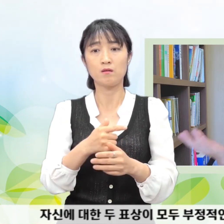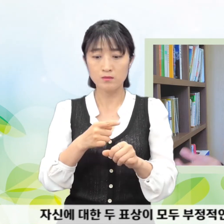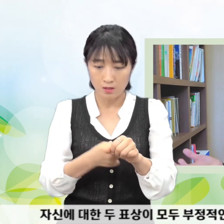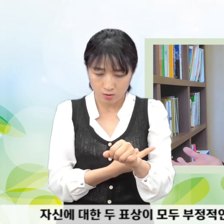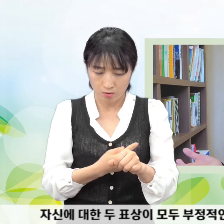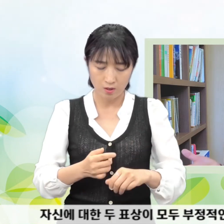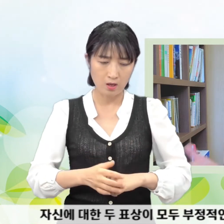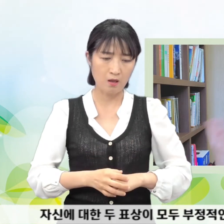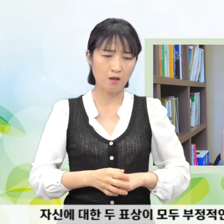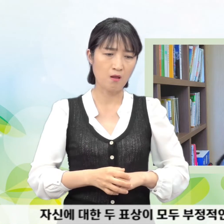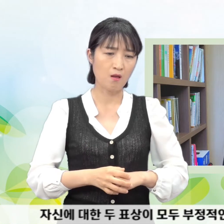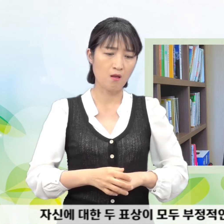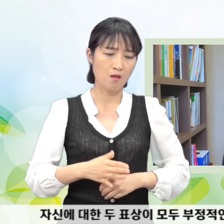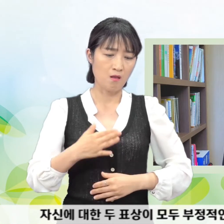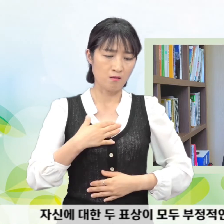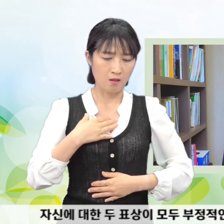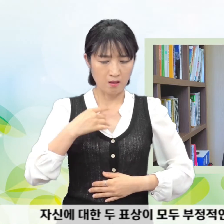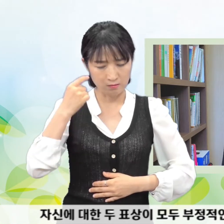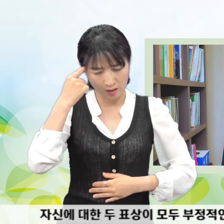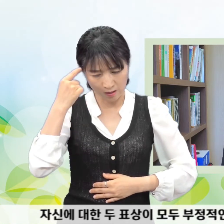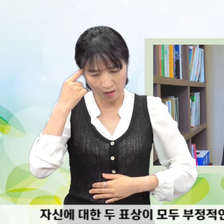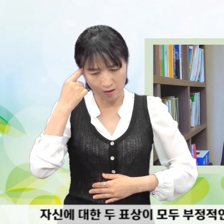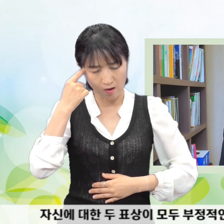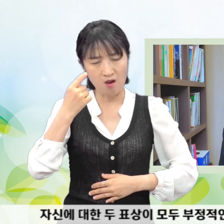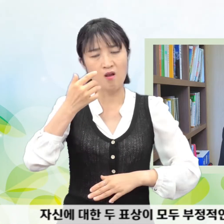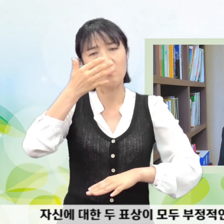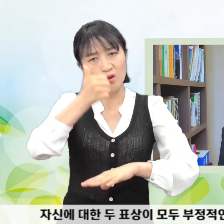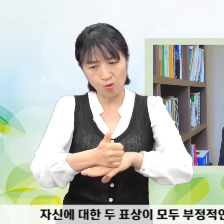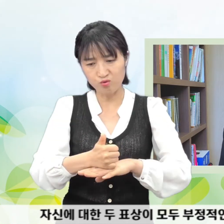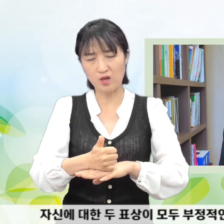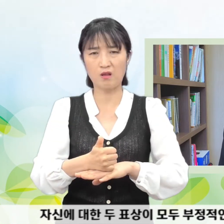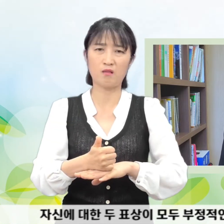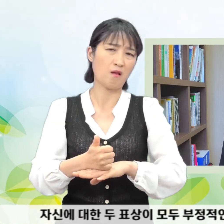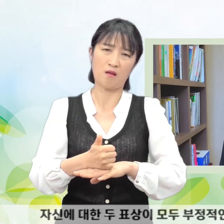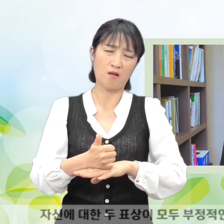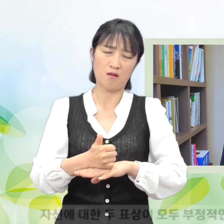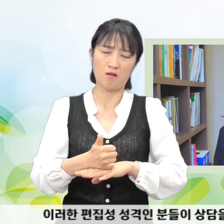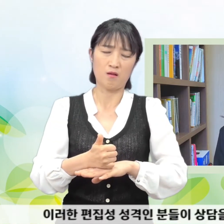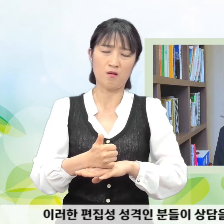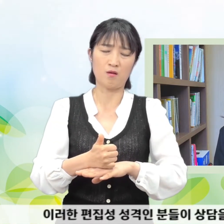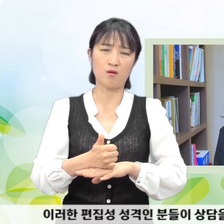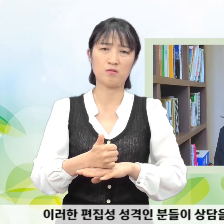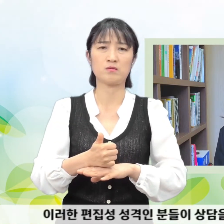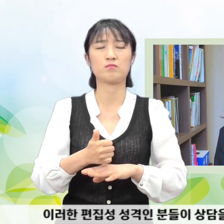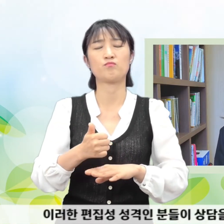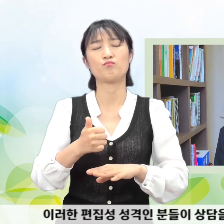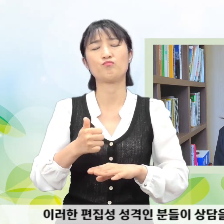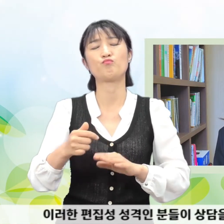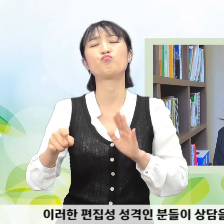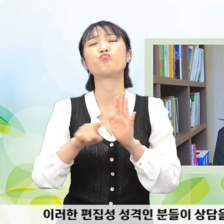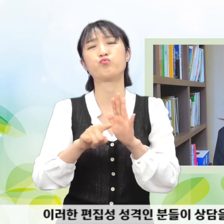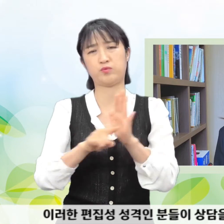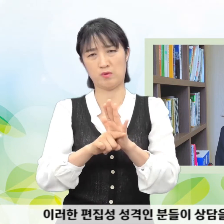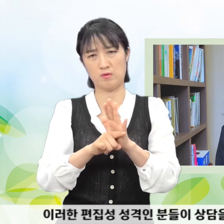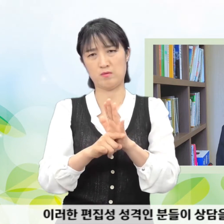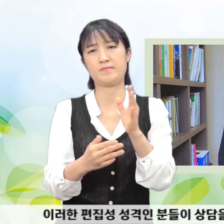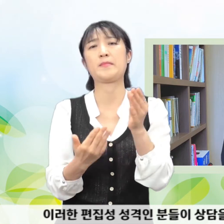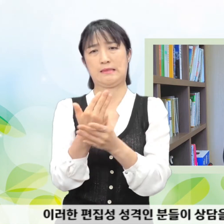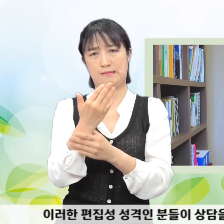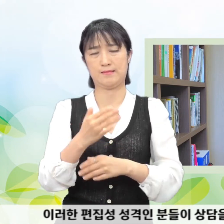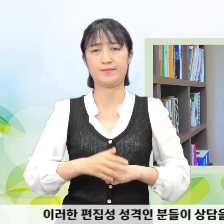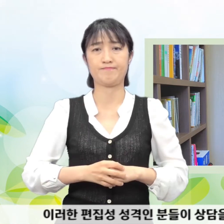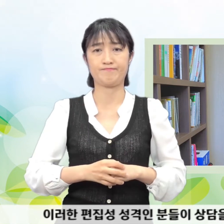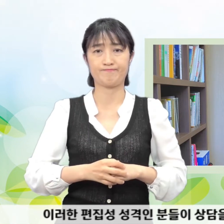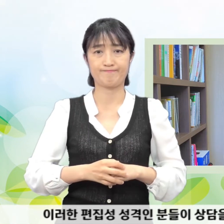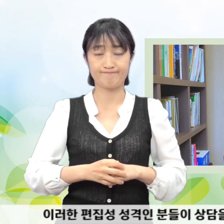이미지의 두 표상 자체가 나에게 둘 다 부정적인 결과를 갖고 오게 됩니다. 그러면 이런 편집성 성격을 갖고